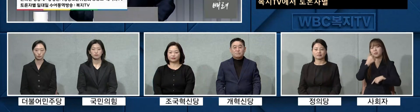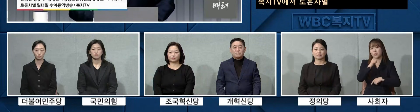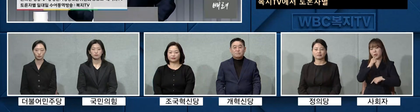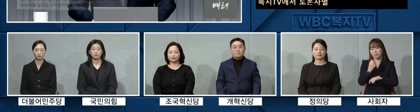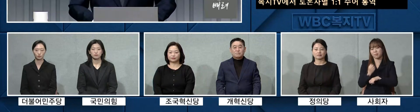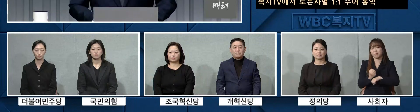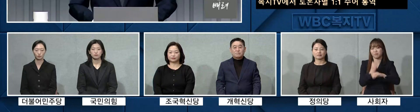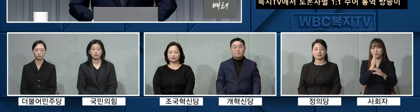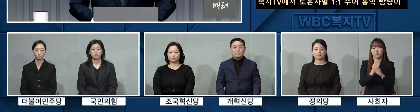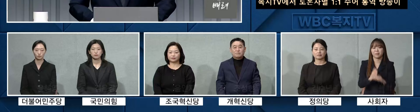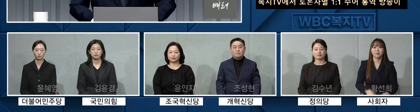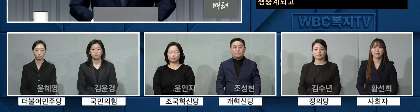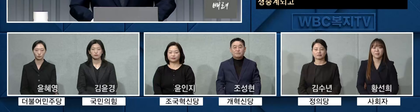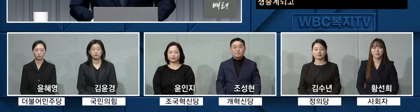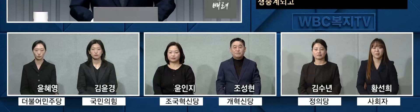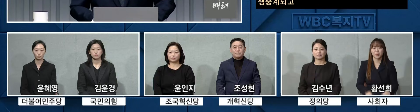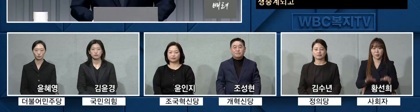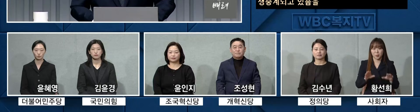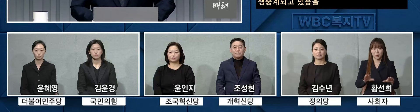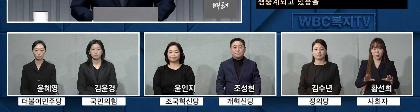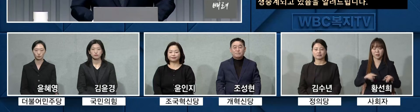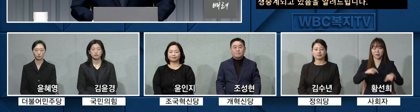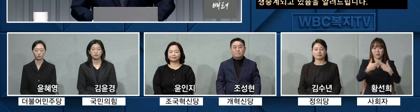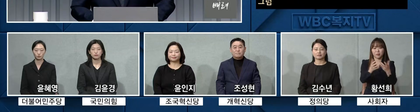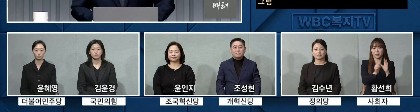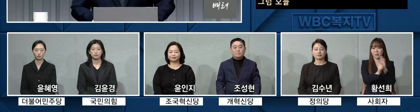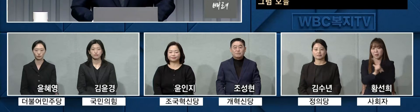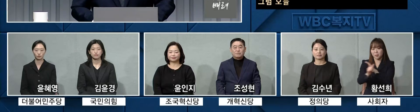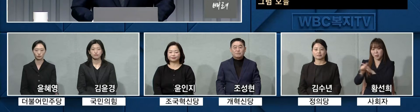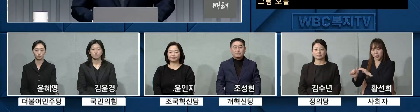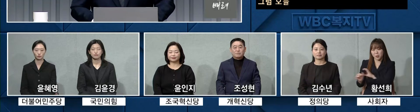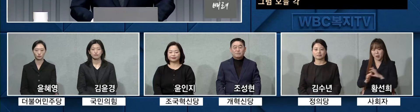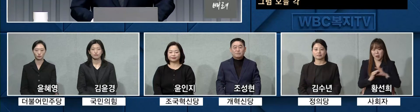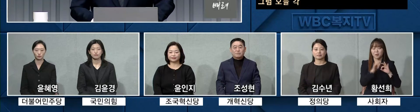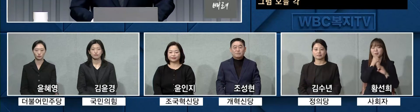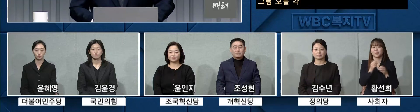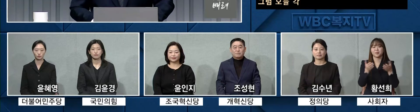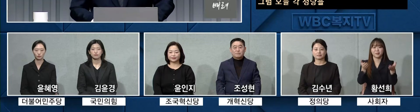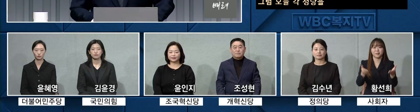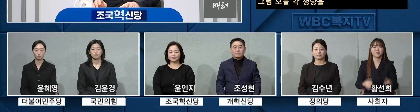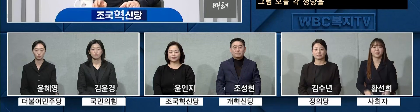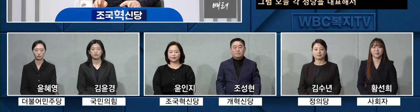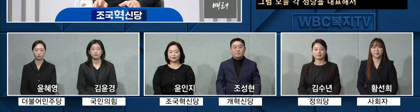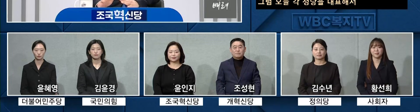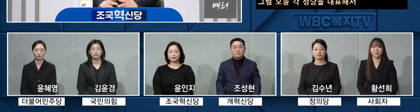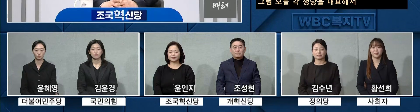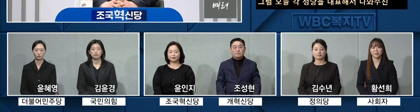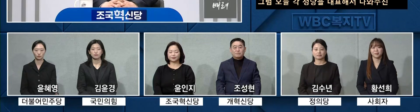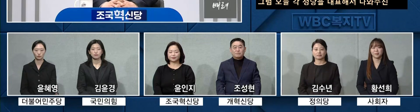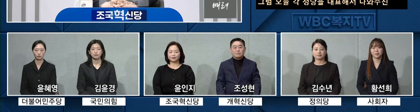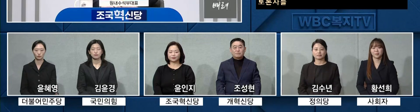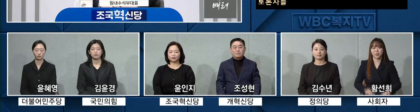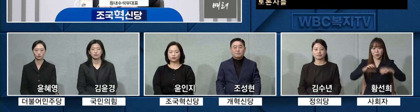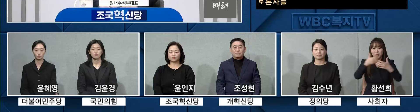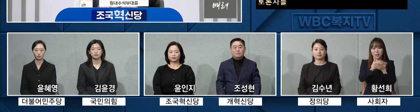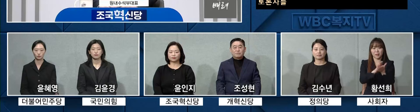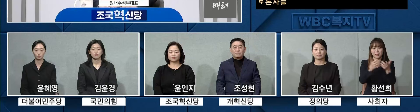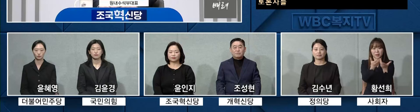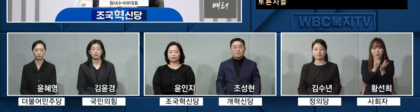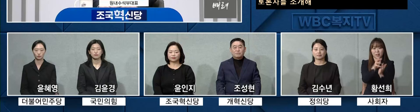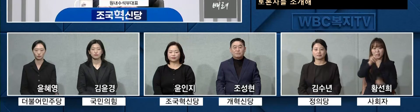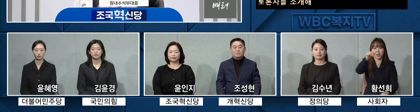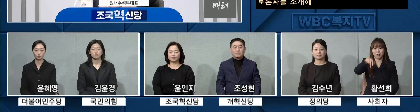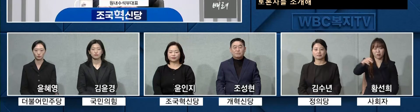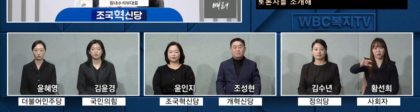알려드립니다. 그럼 오늘 각 정당을 대표해서 나와주신 토론자를 소개해드리겠습니다. 조국혁신당 차규근